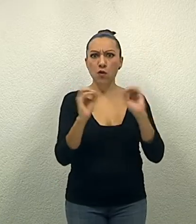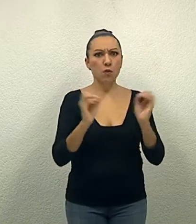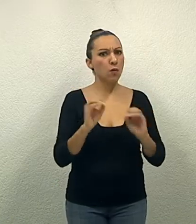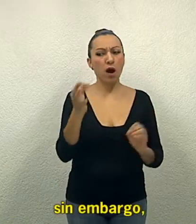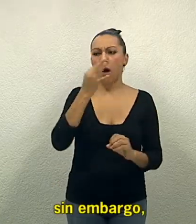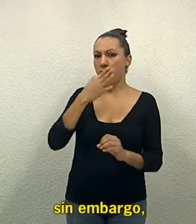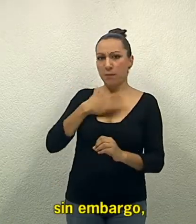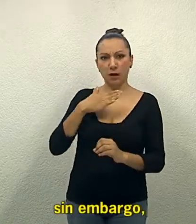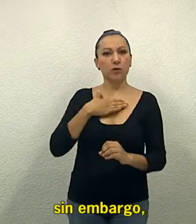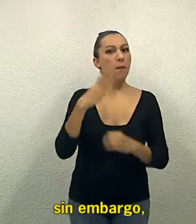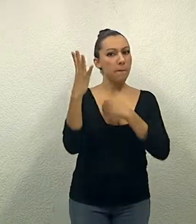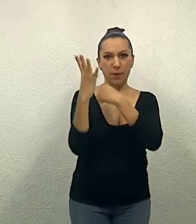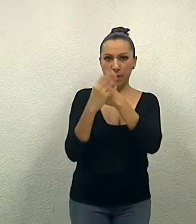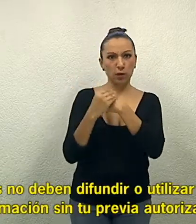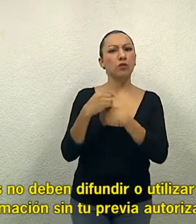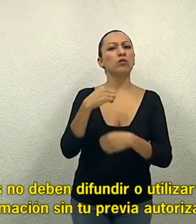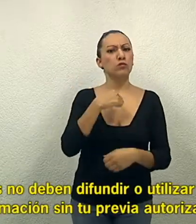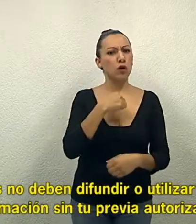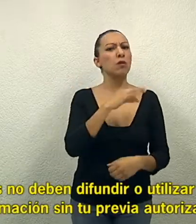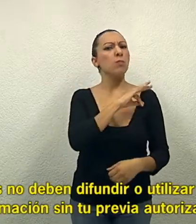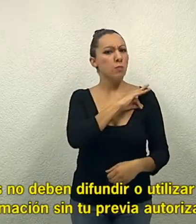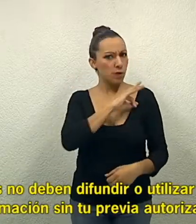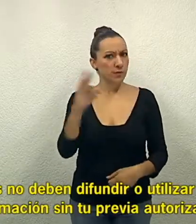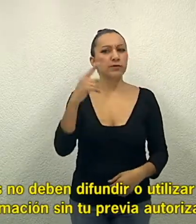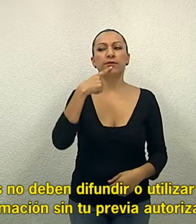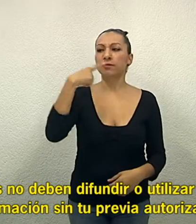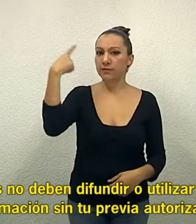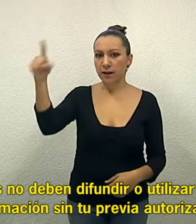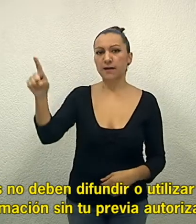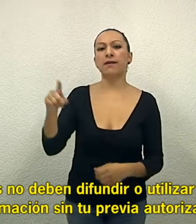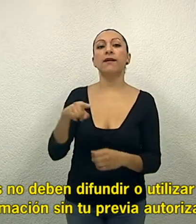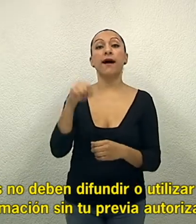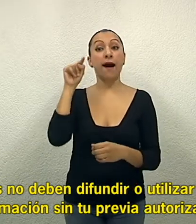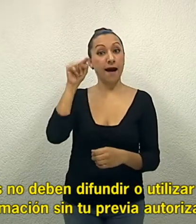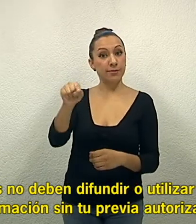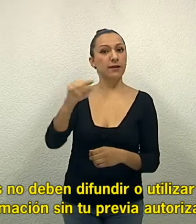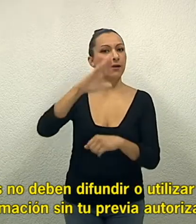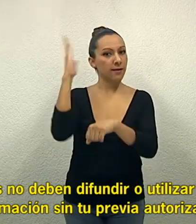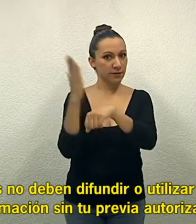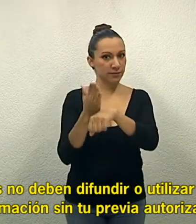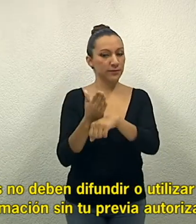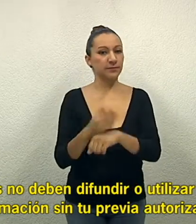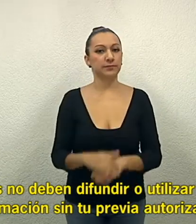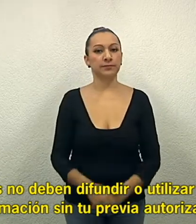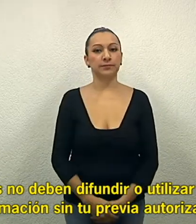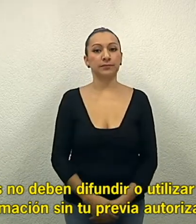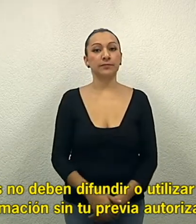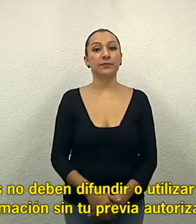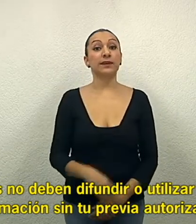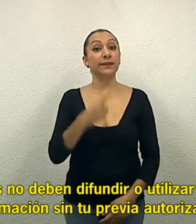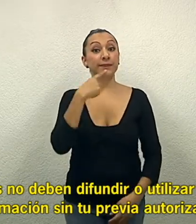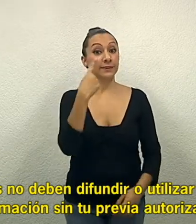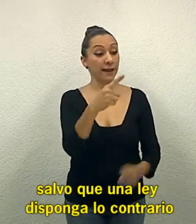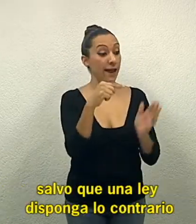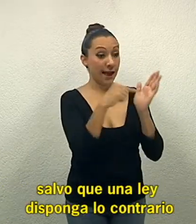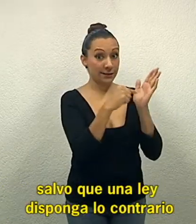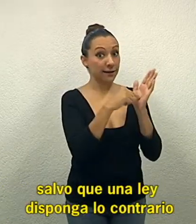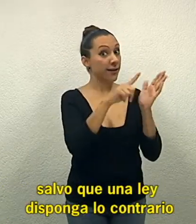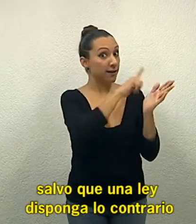sin embargo estos no deben difundir o utilizar esta información sin tu previa autorización salvo que una ley